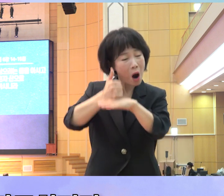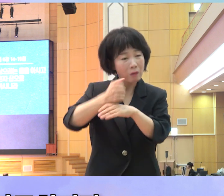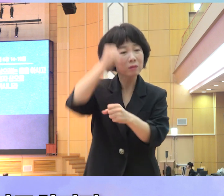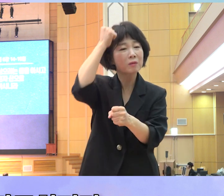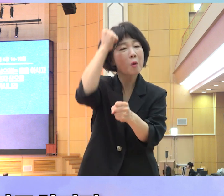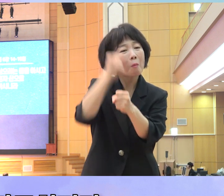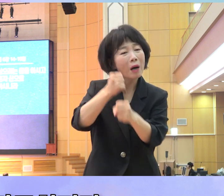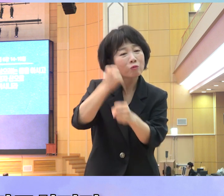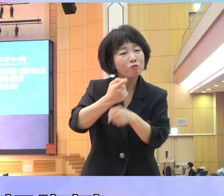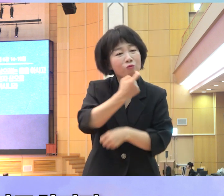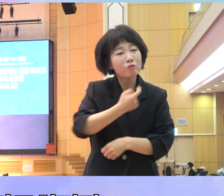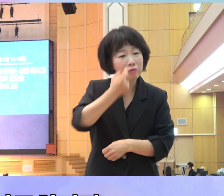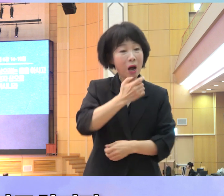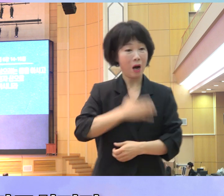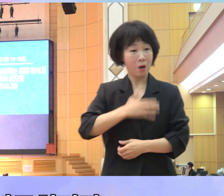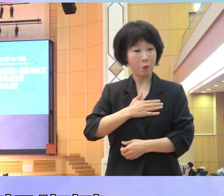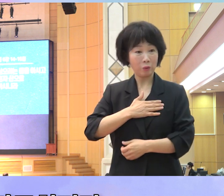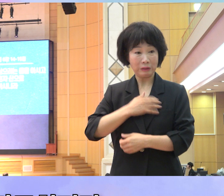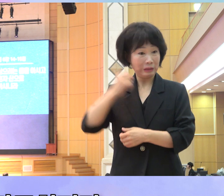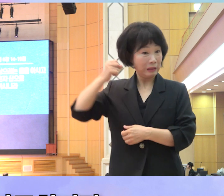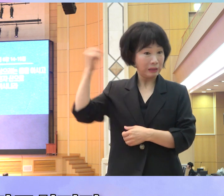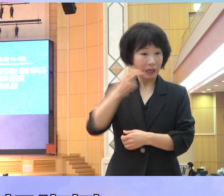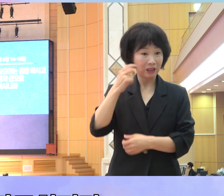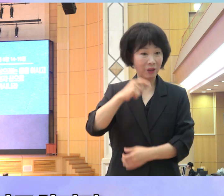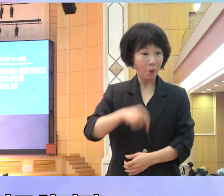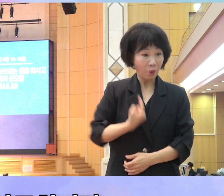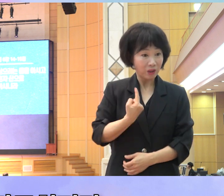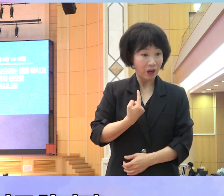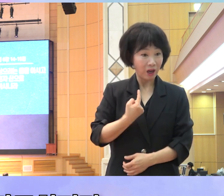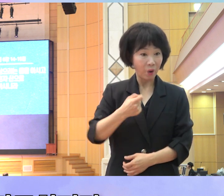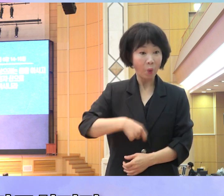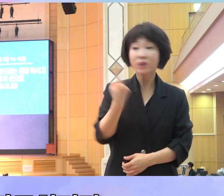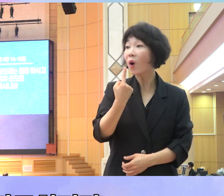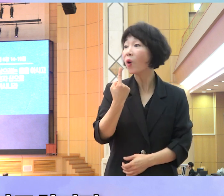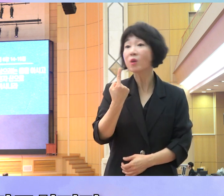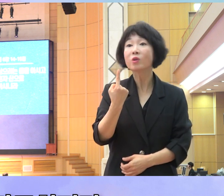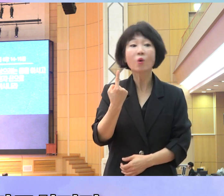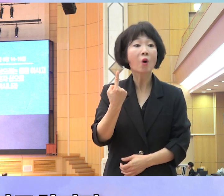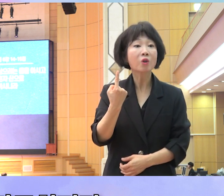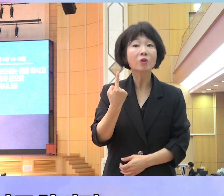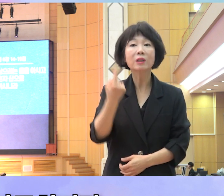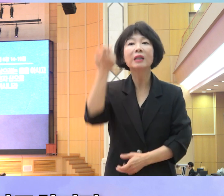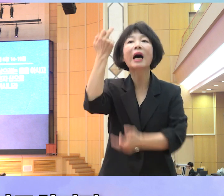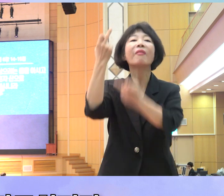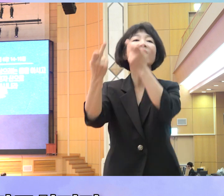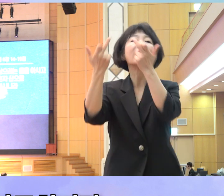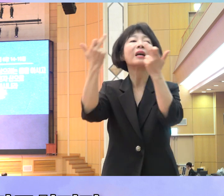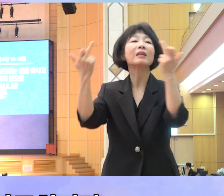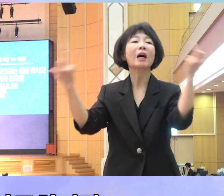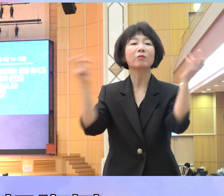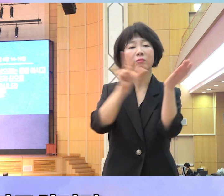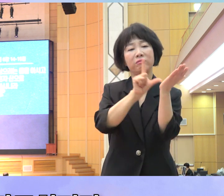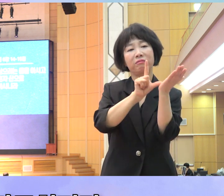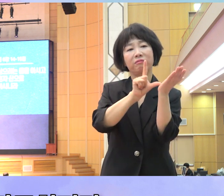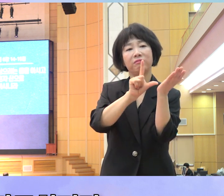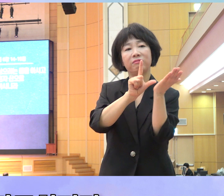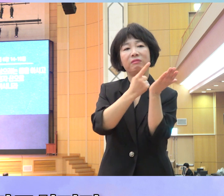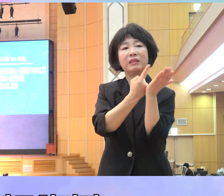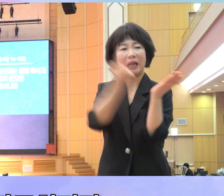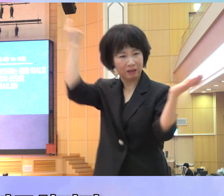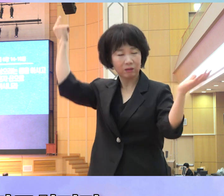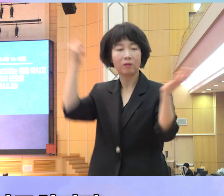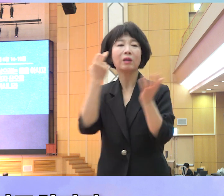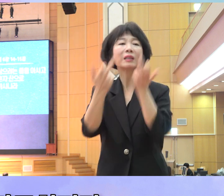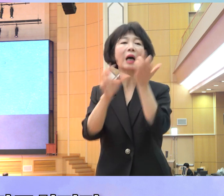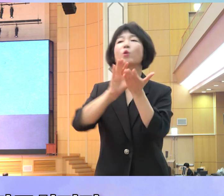줄 아시고 다시 혼자 어디로? 산으로 떠나가십니다.